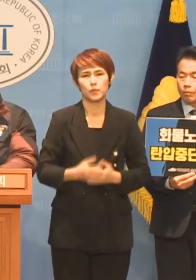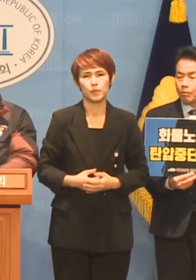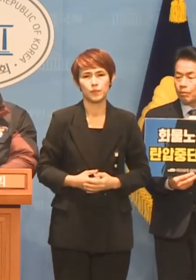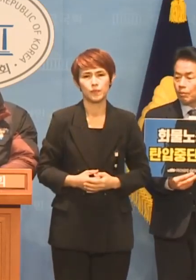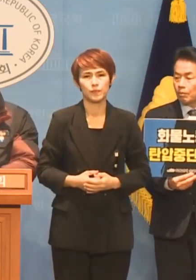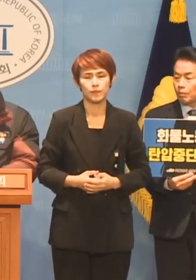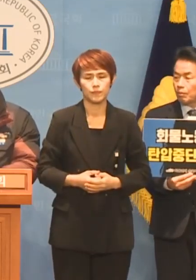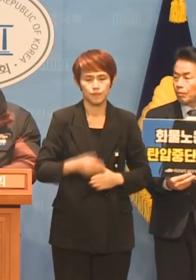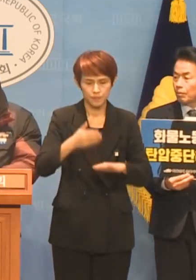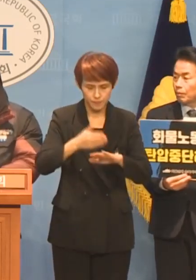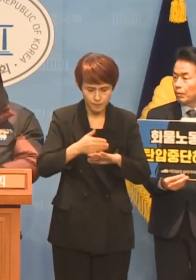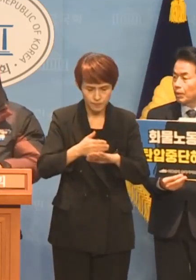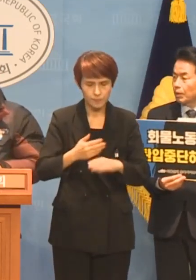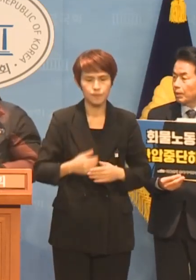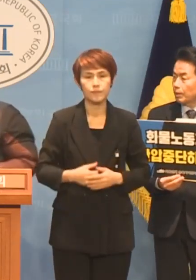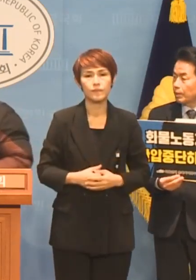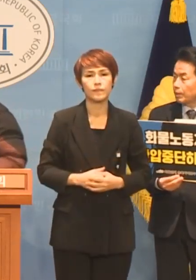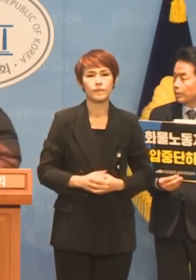이상입니다. 고맙습니다.